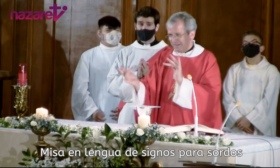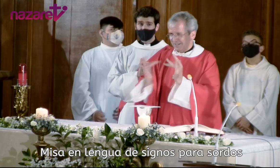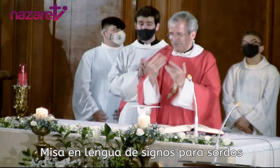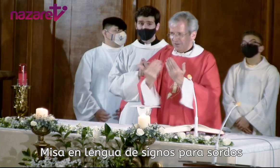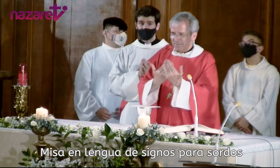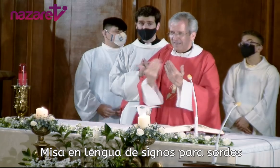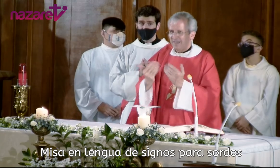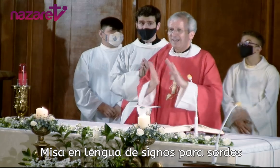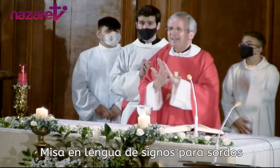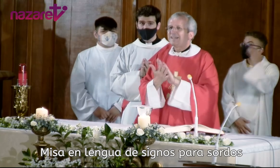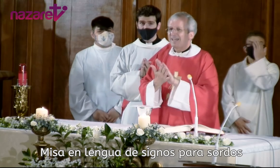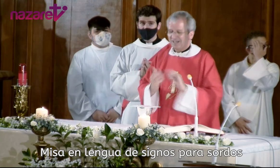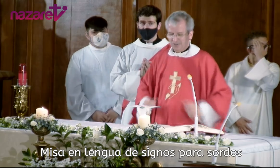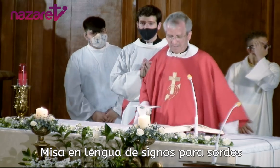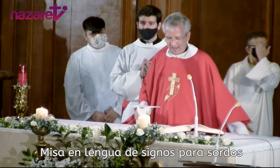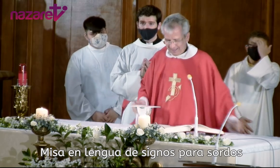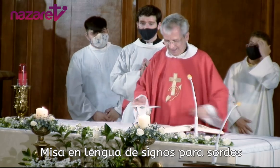sino solamente hacer ese gesto de paz.